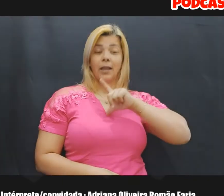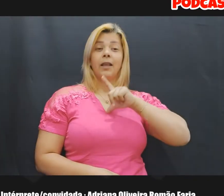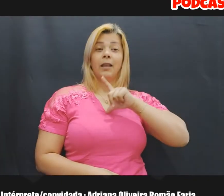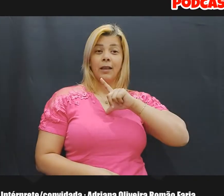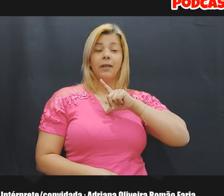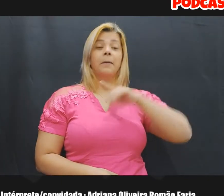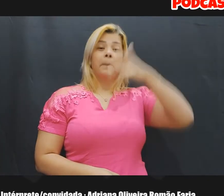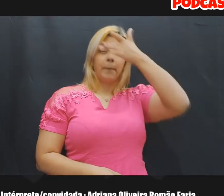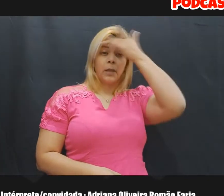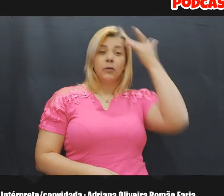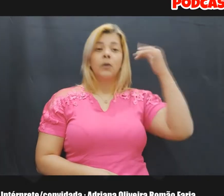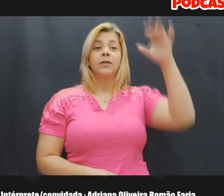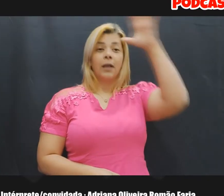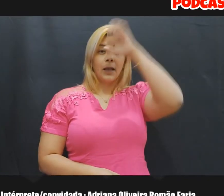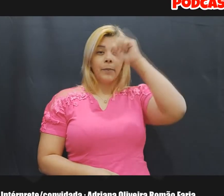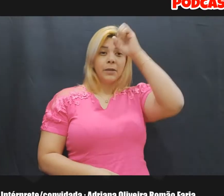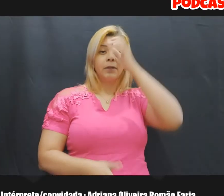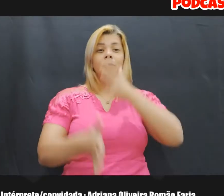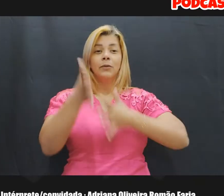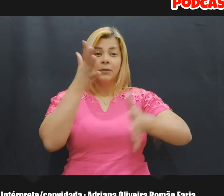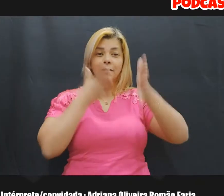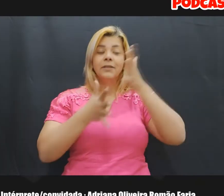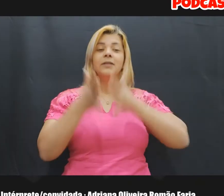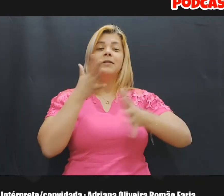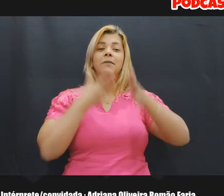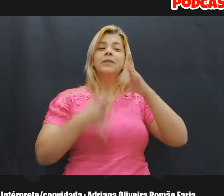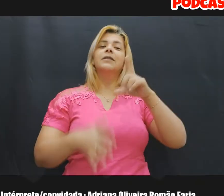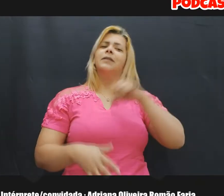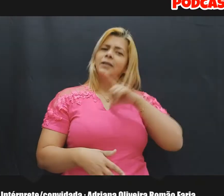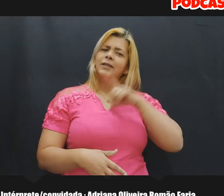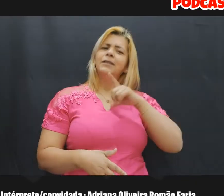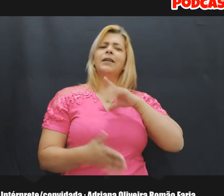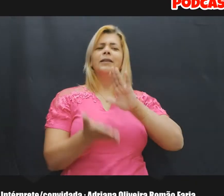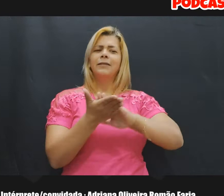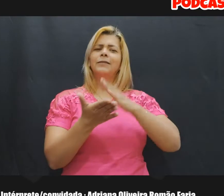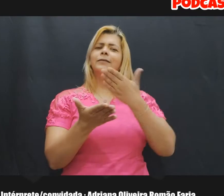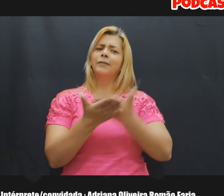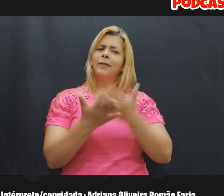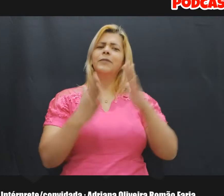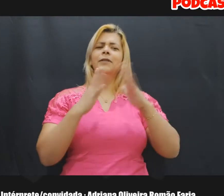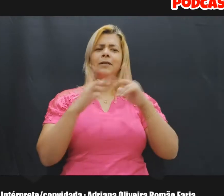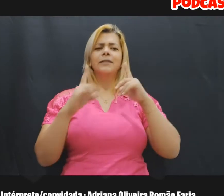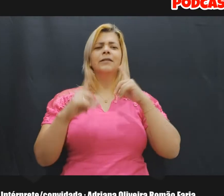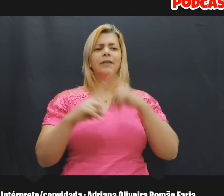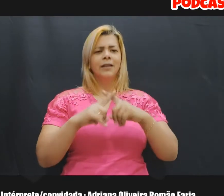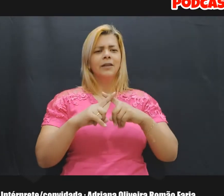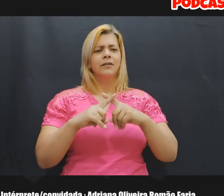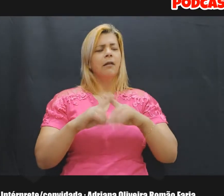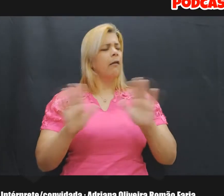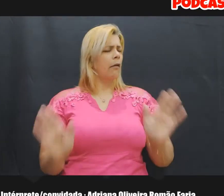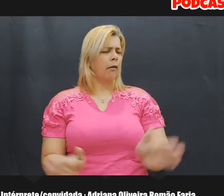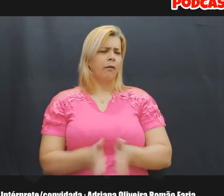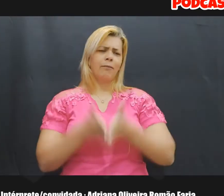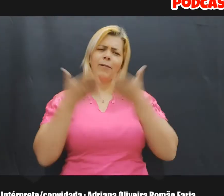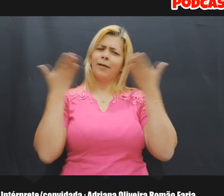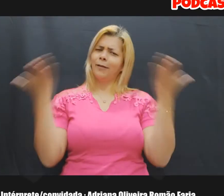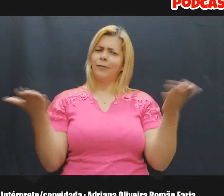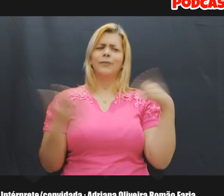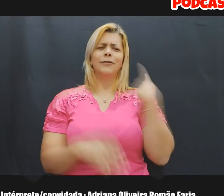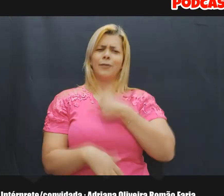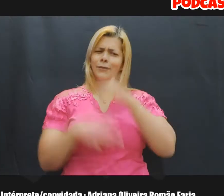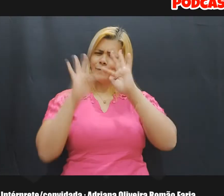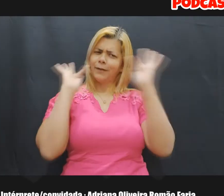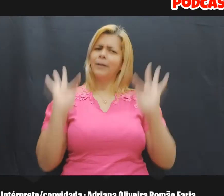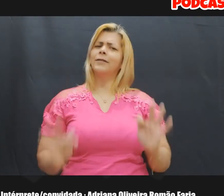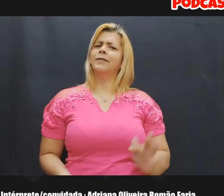aprendendo Libras e tendo esse acesso com os surdos. E é maravilhoso, né? A gente fica muito feliz